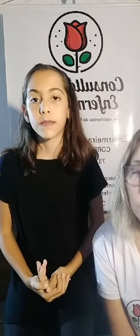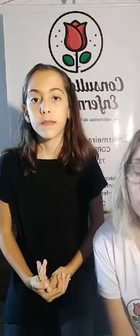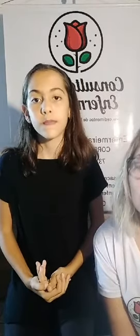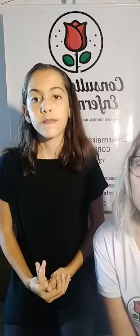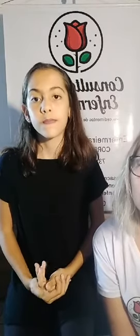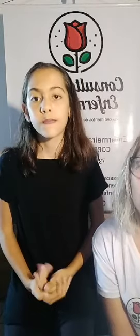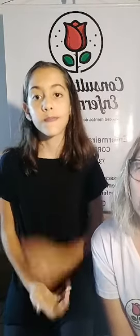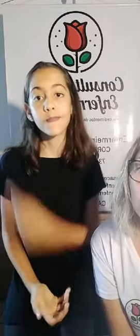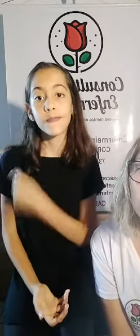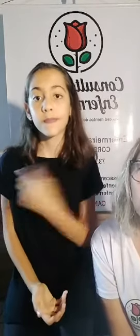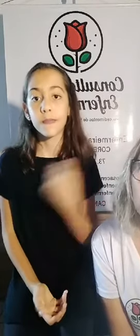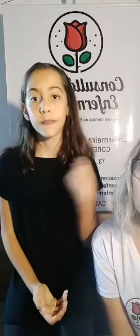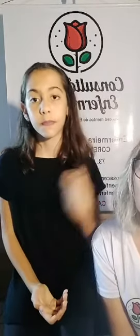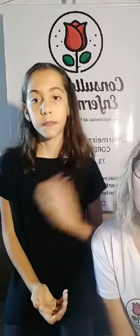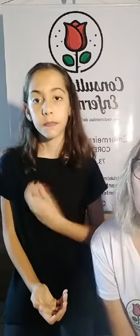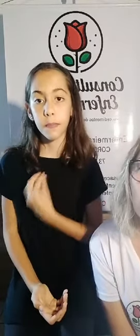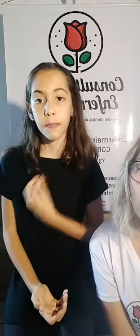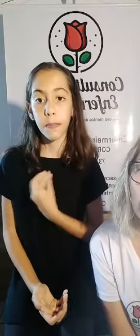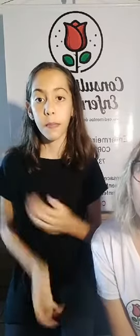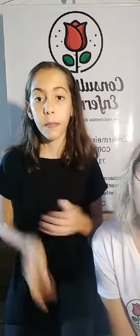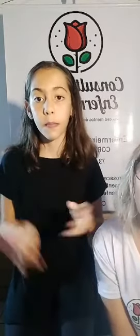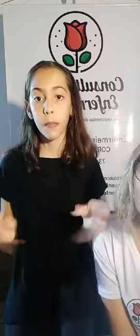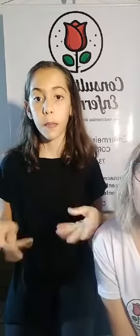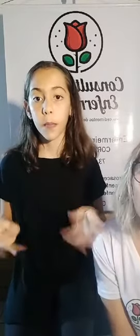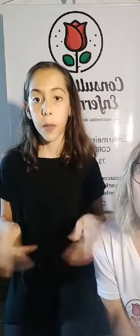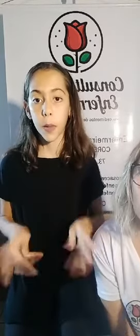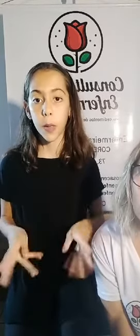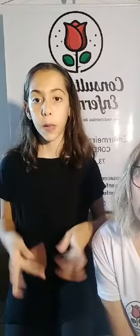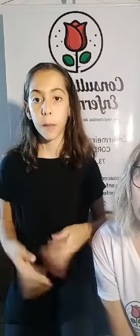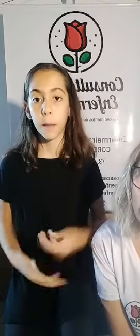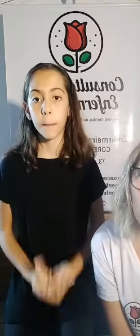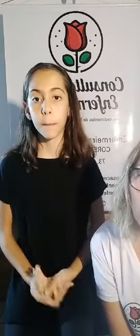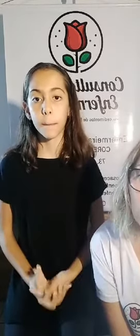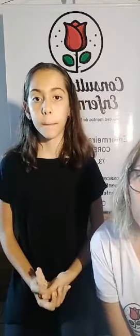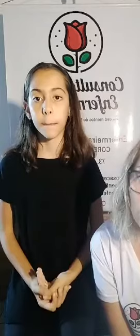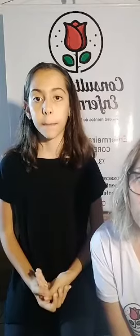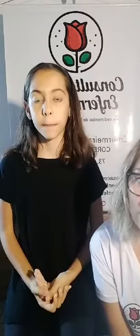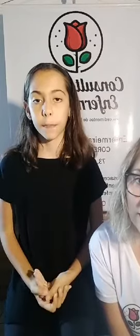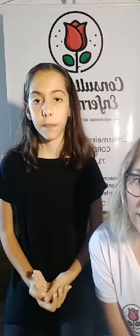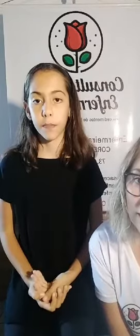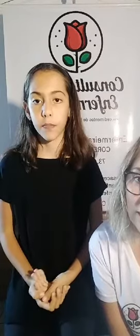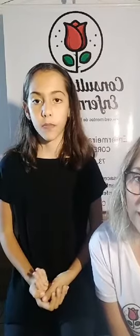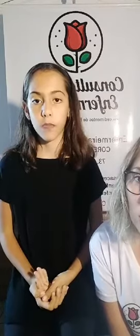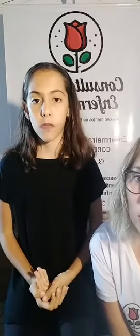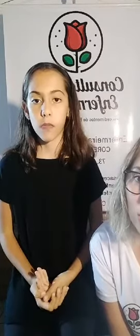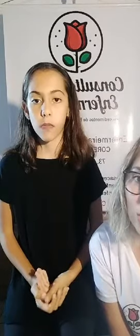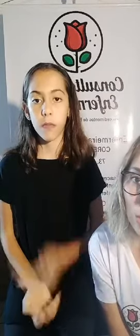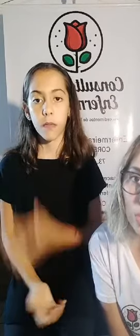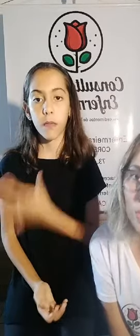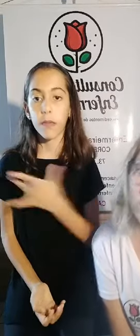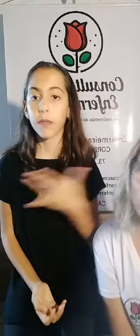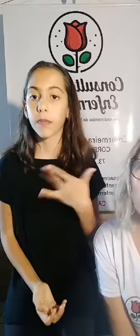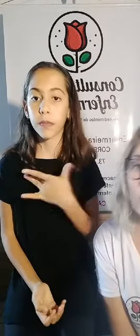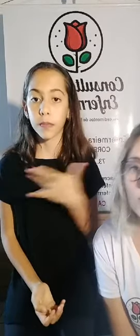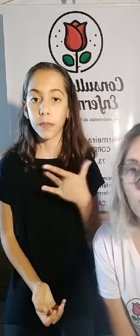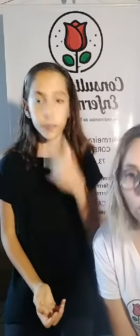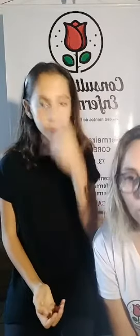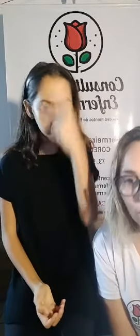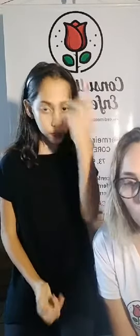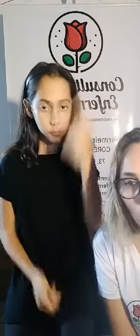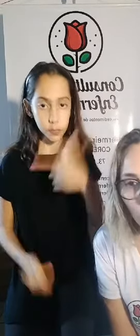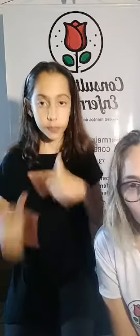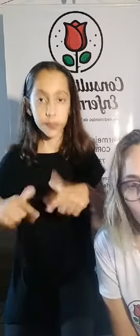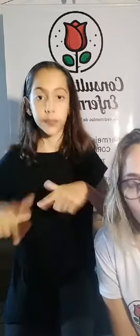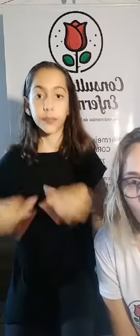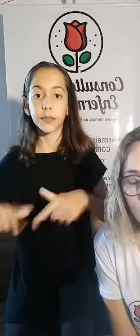vive, certo? Então, estávamos com os profissionais da área da saúde, hoje nós estamos inovando